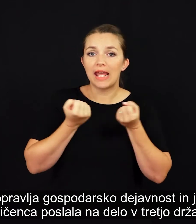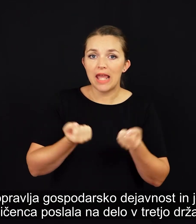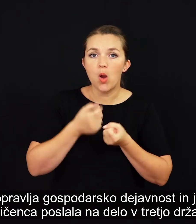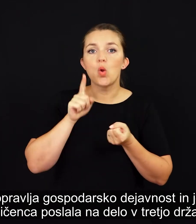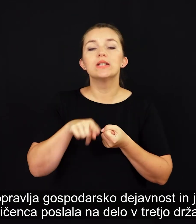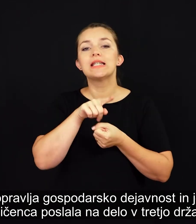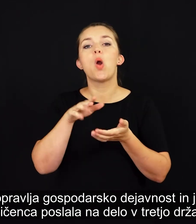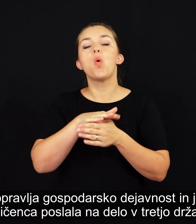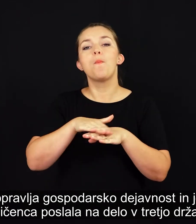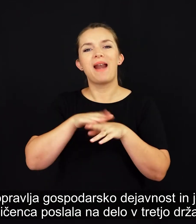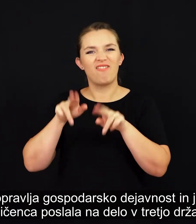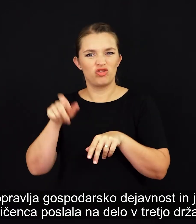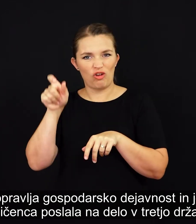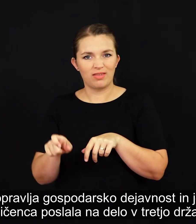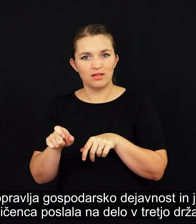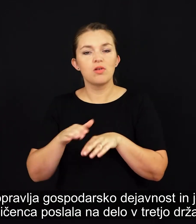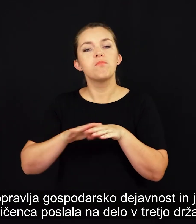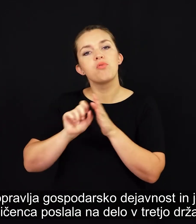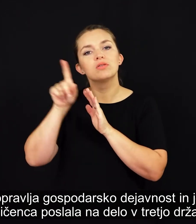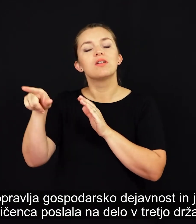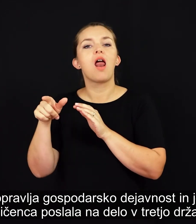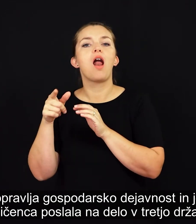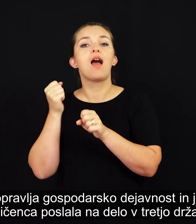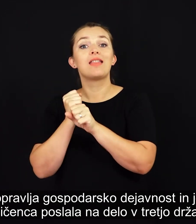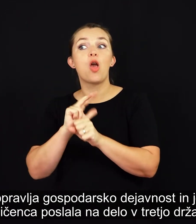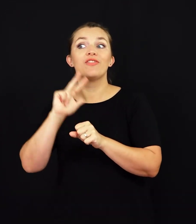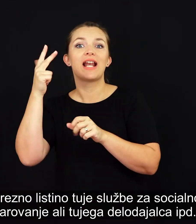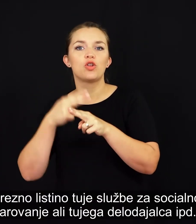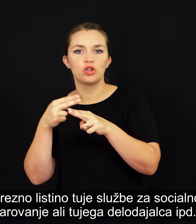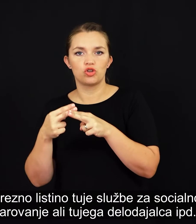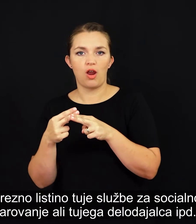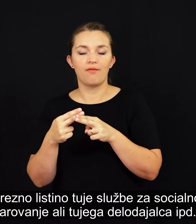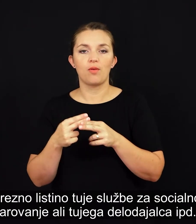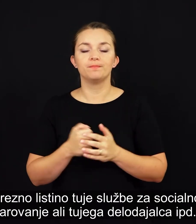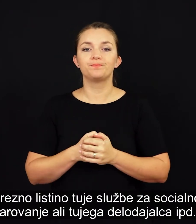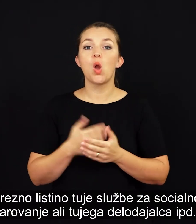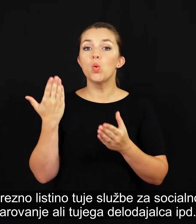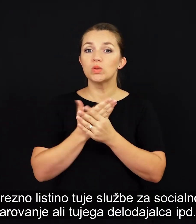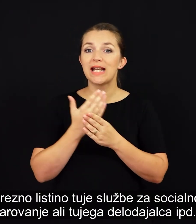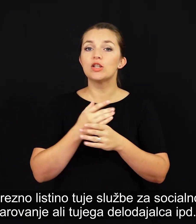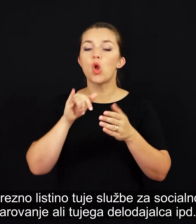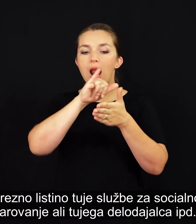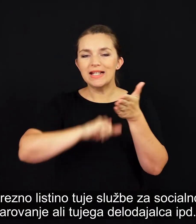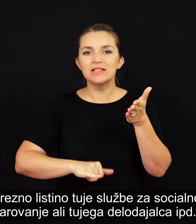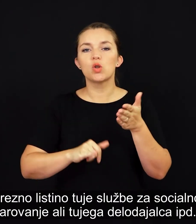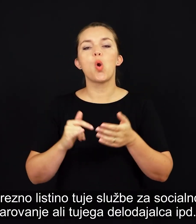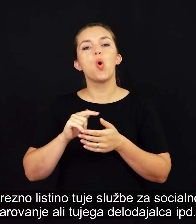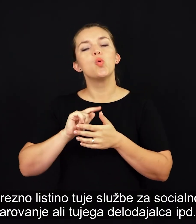je upravičenca poslala na delo v tretjo državo, ustrezno listino tuje službe za socialno